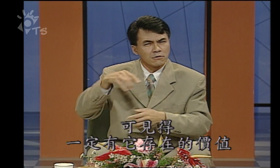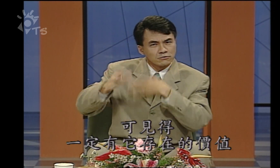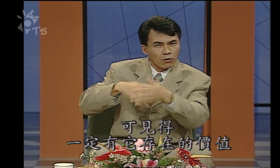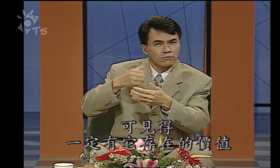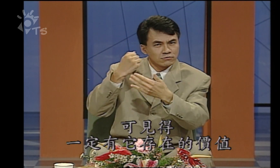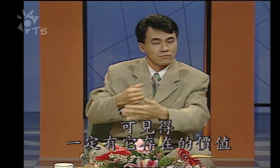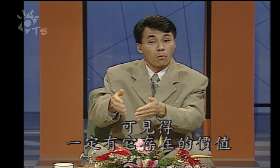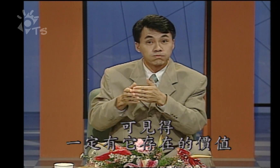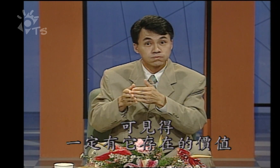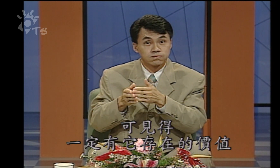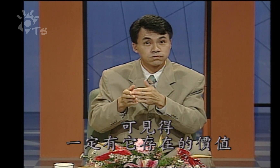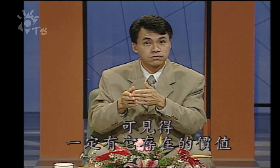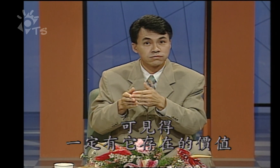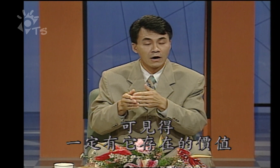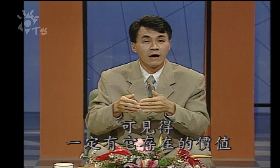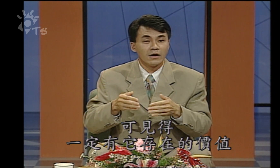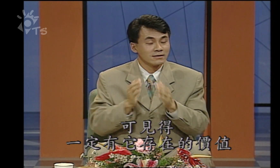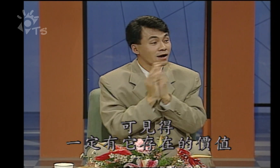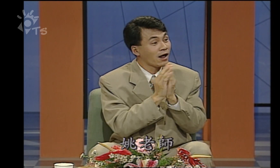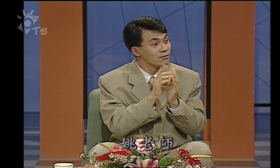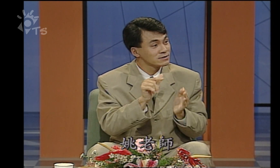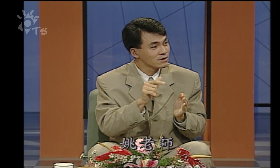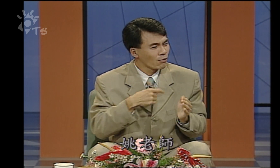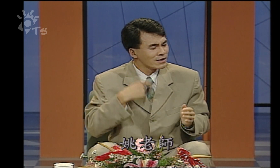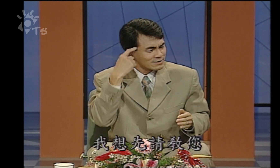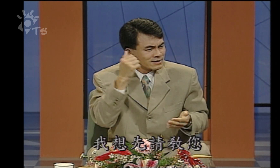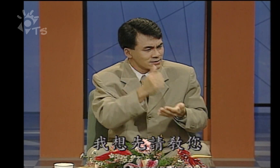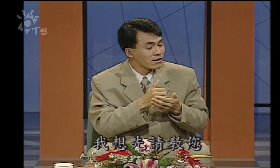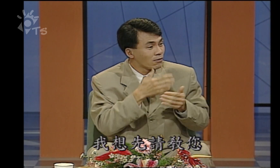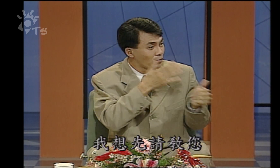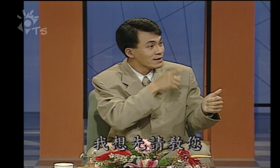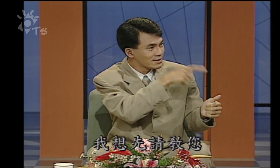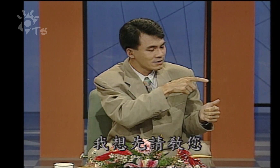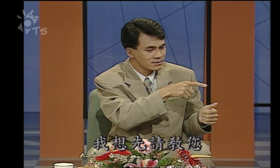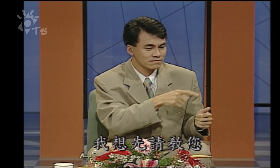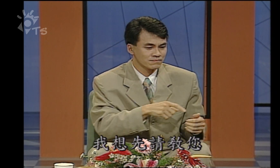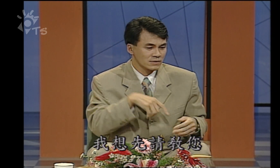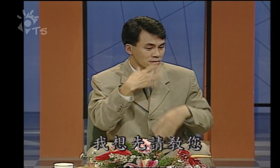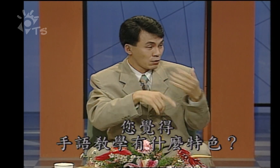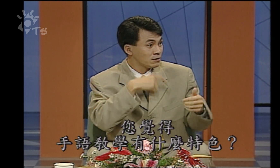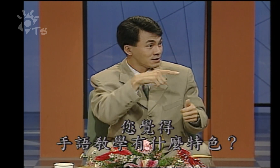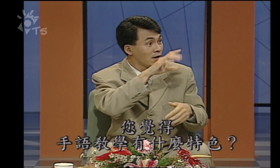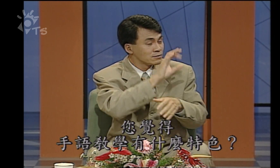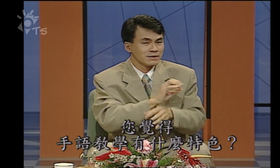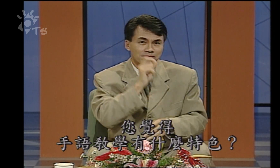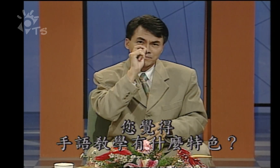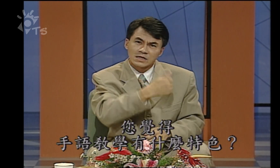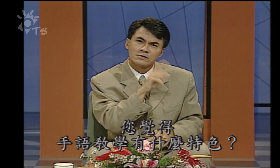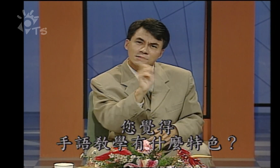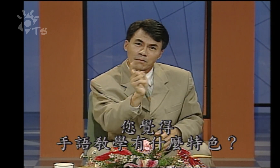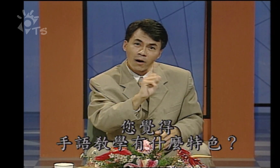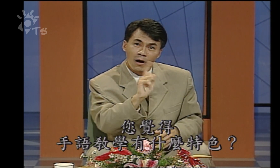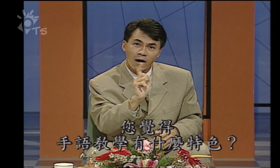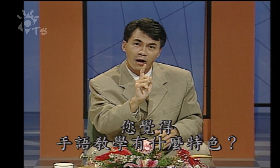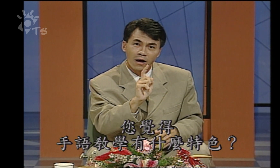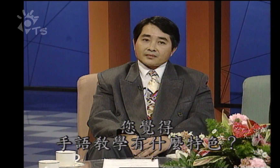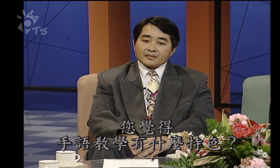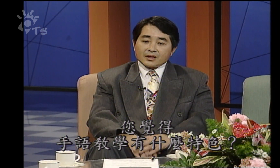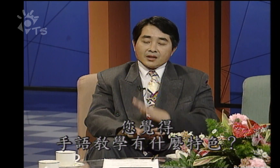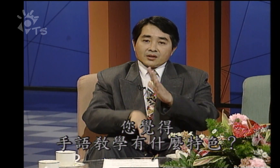定有它存在的价值。姚老师，我想先请教您啊，您觉得手语教学它有什么特色？